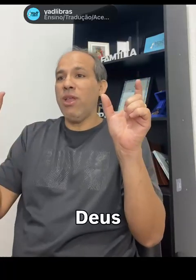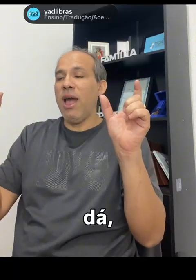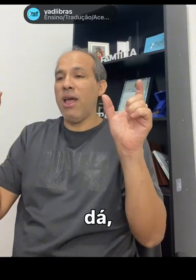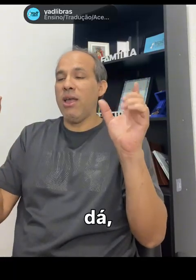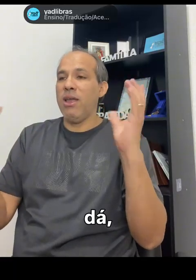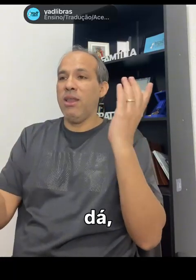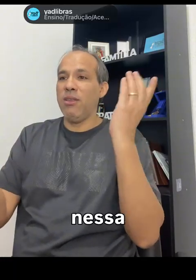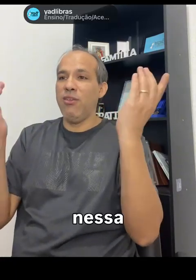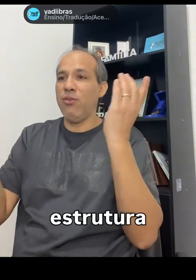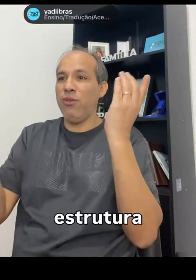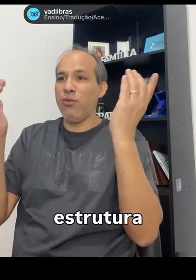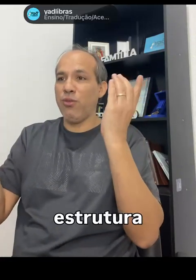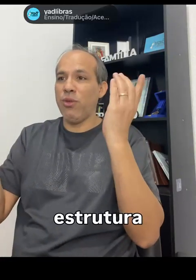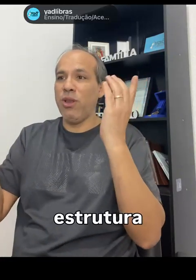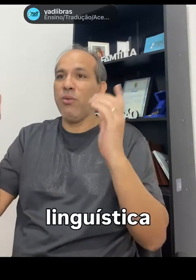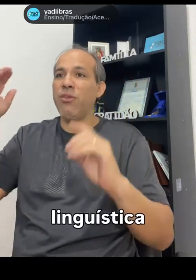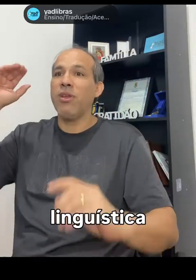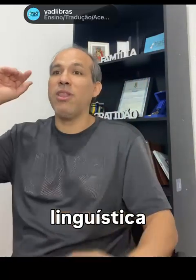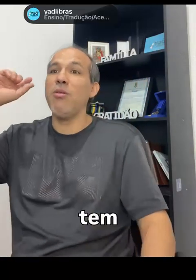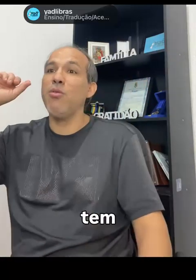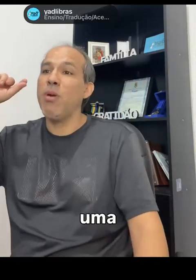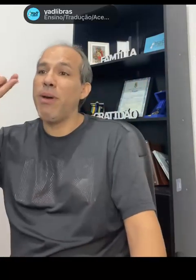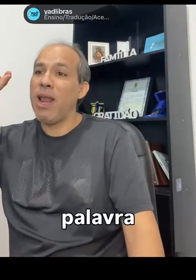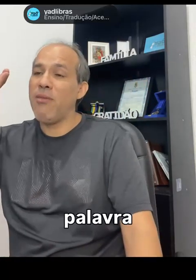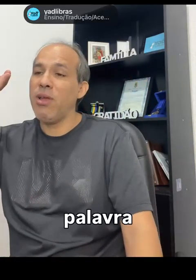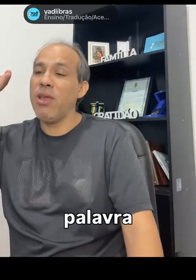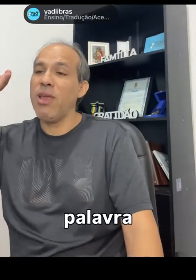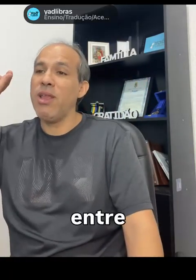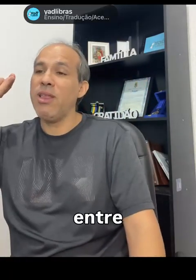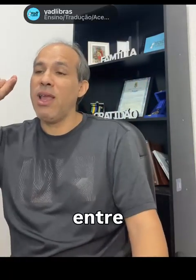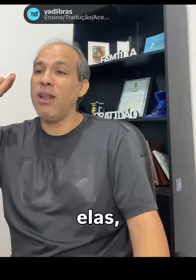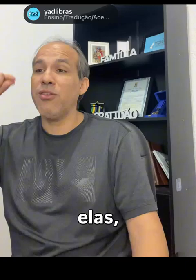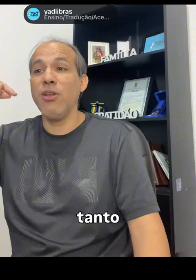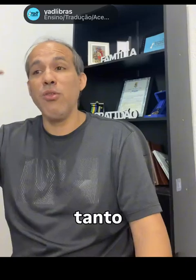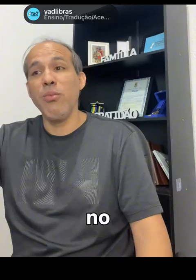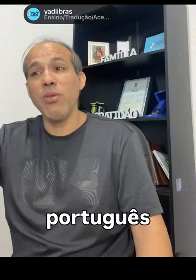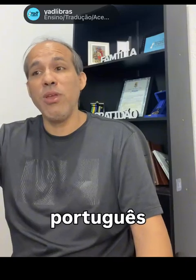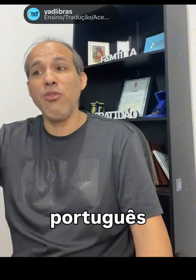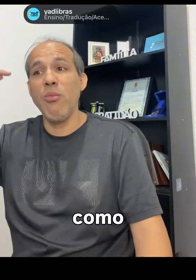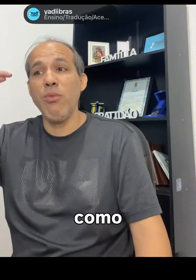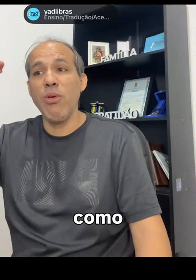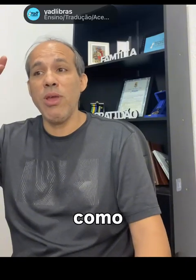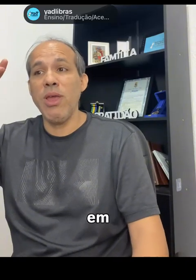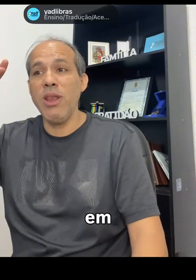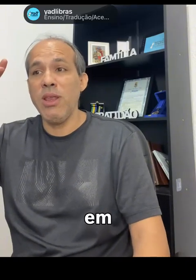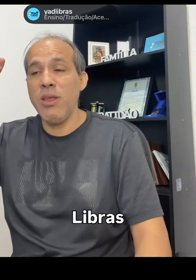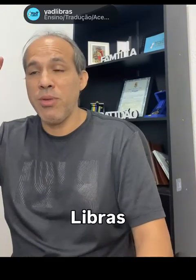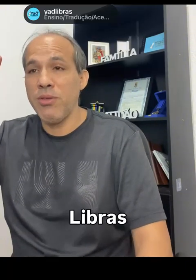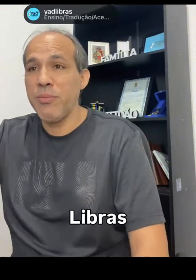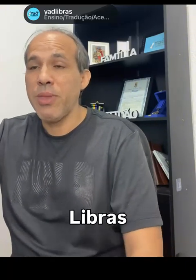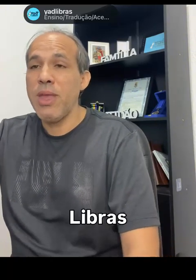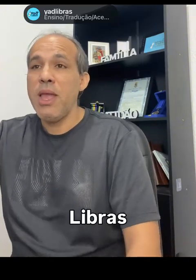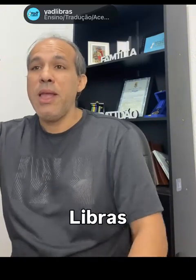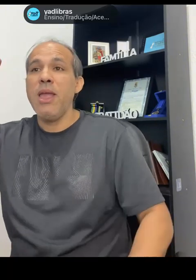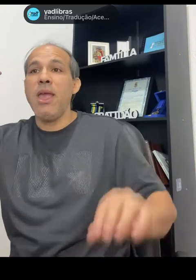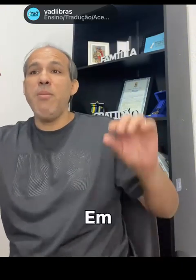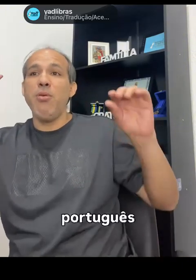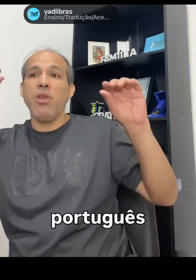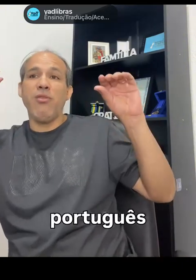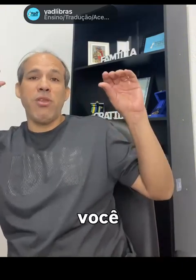dar, nessas estruturas linguísticas, tem uma palavra entre elas, tanto no português como em Libras. Em português você